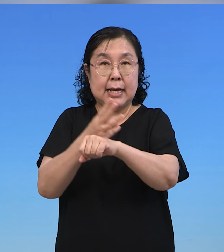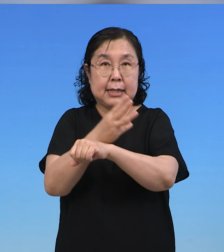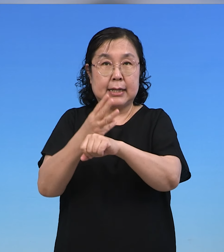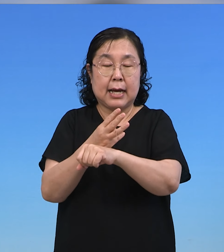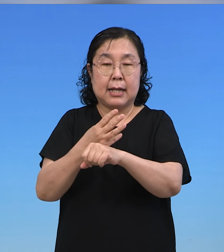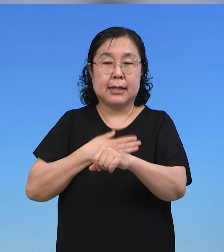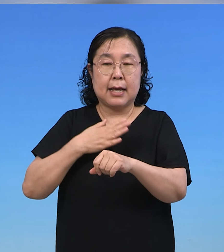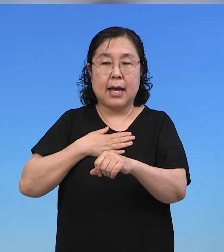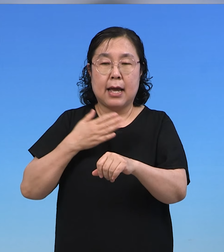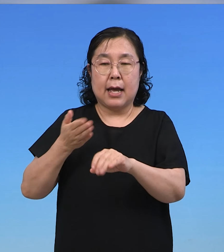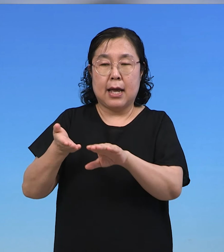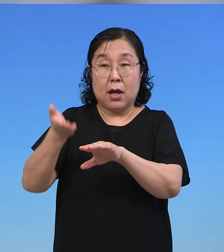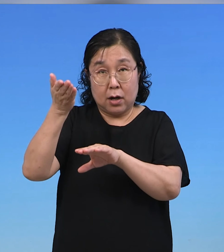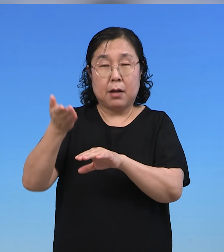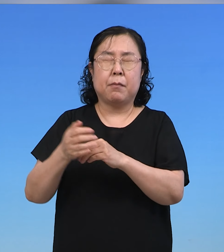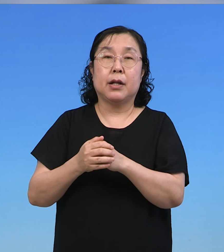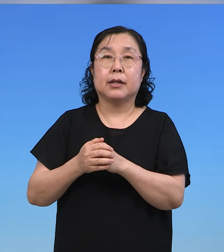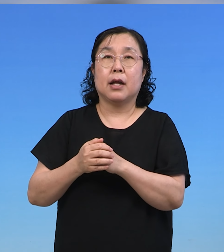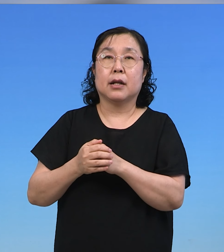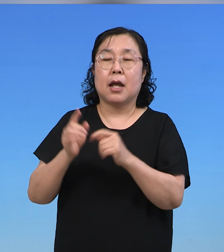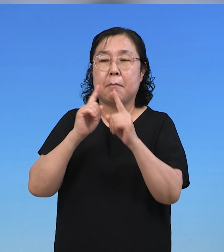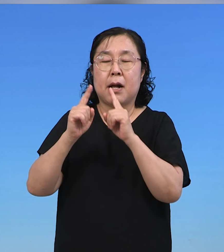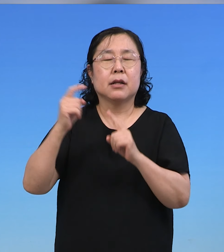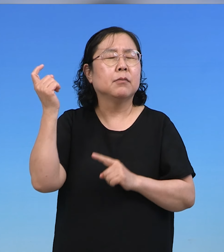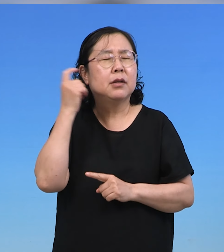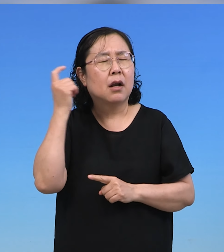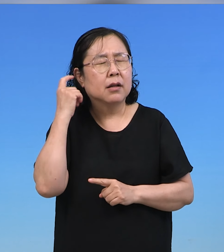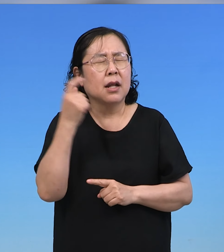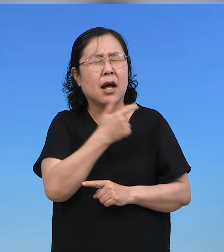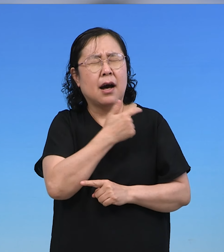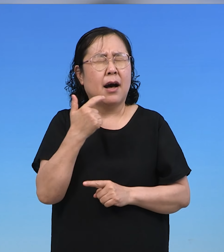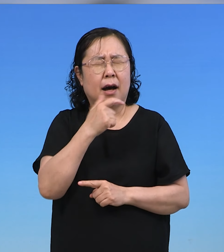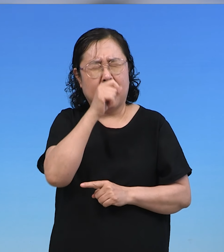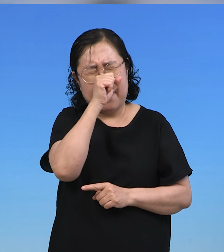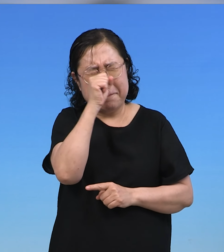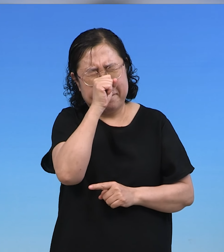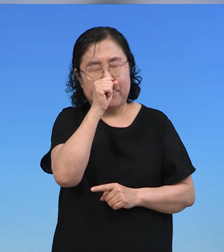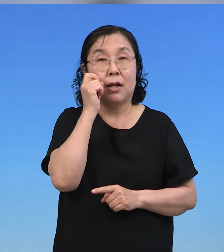이 어른한테 말씀을 받았는데 너무 좋았습니다.